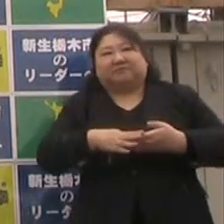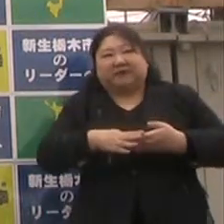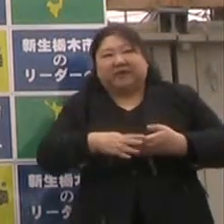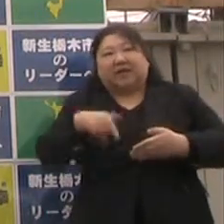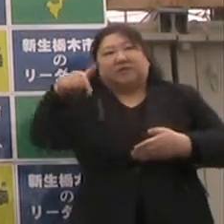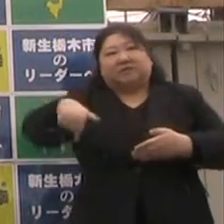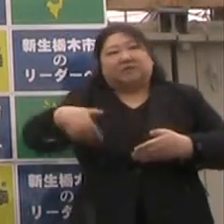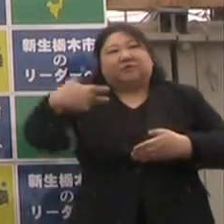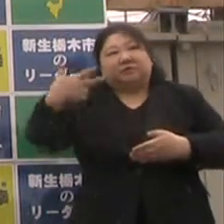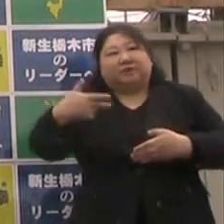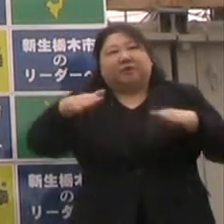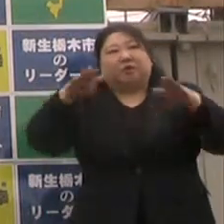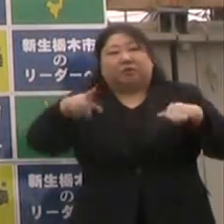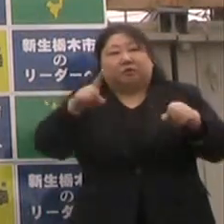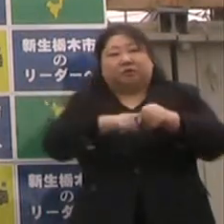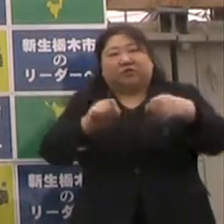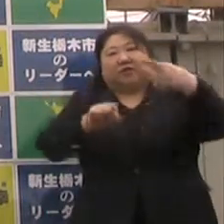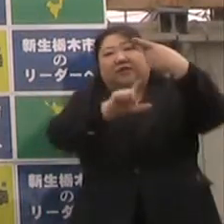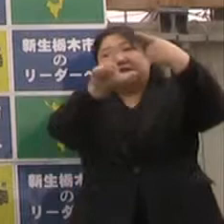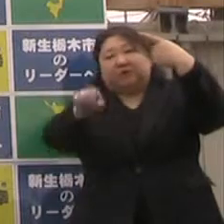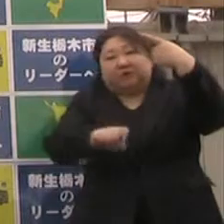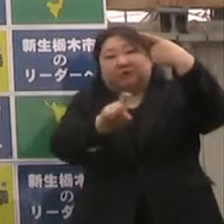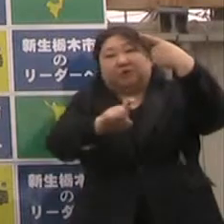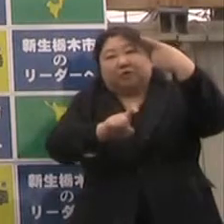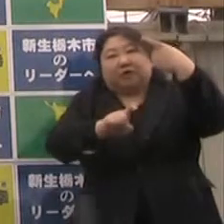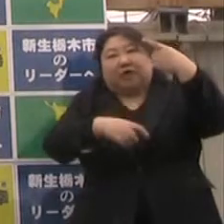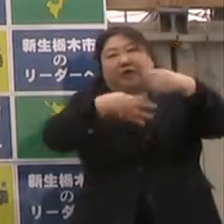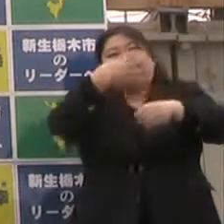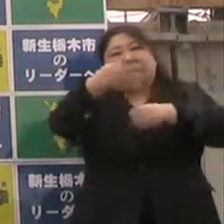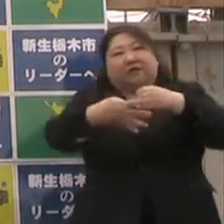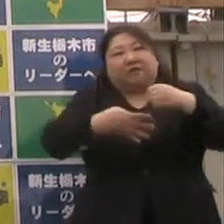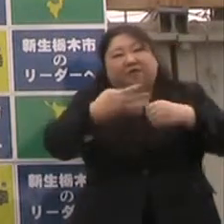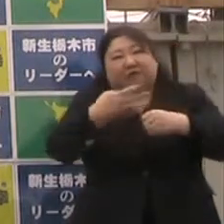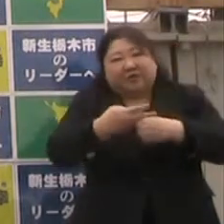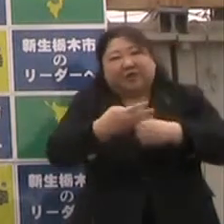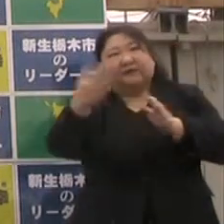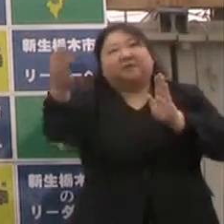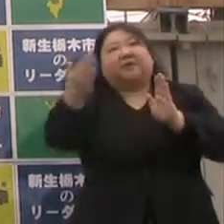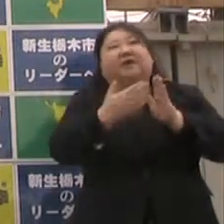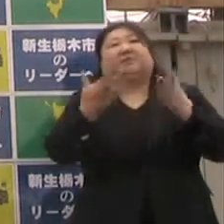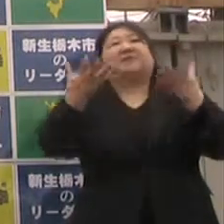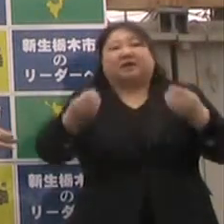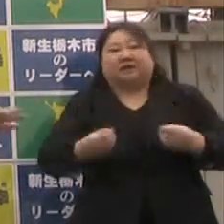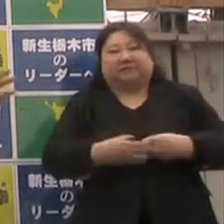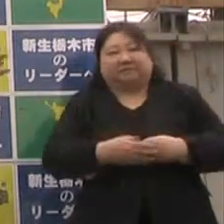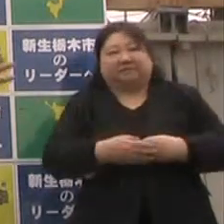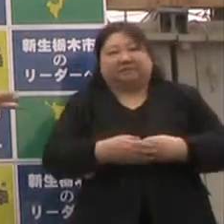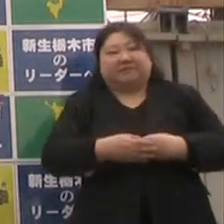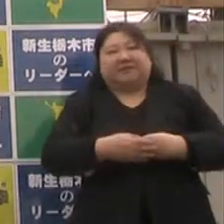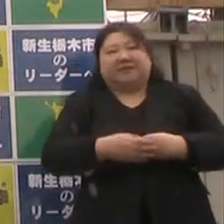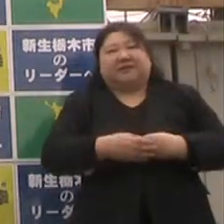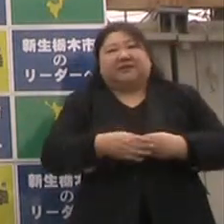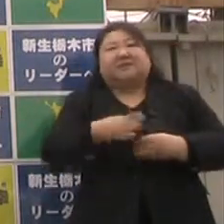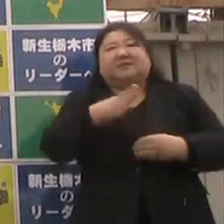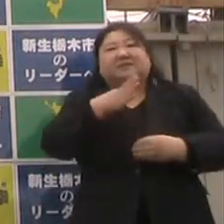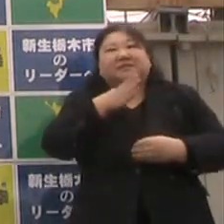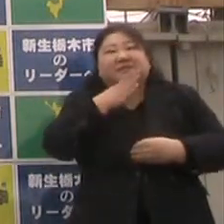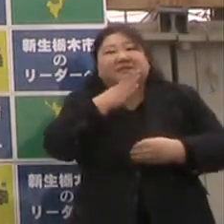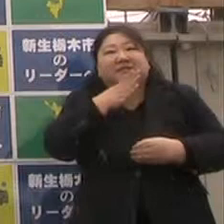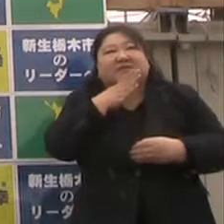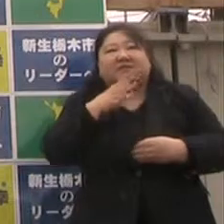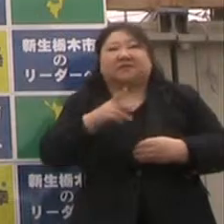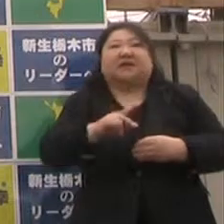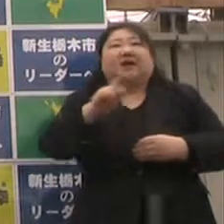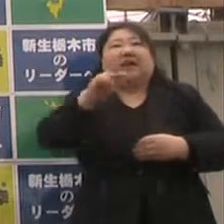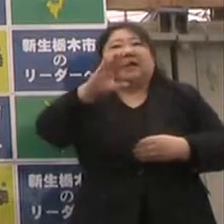日でやっと4年が経ったんです。やっと4年が経って実を言いますと不均一課税というものが